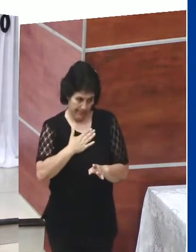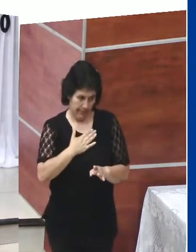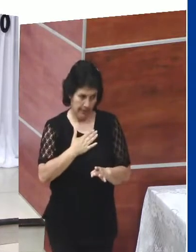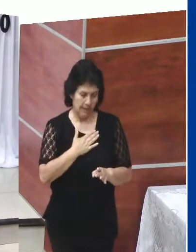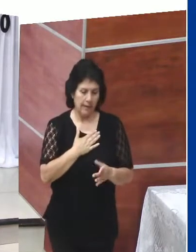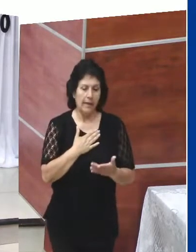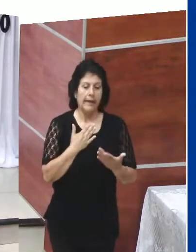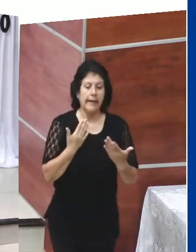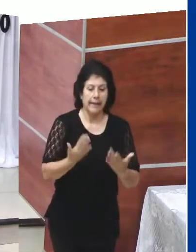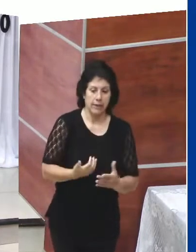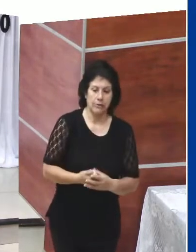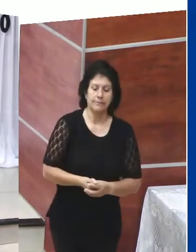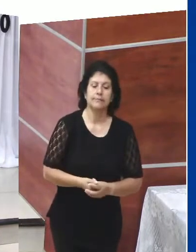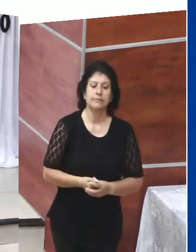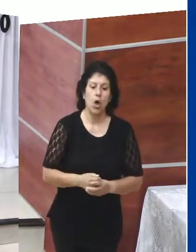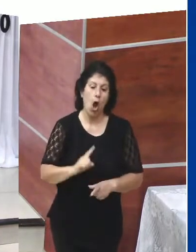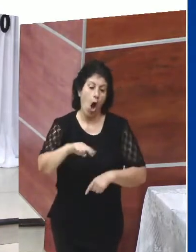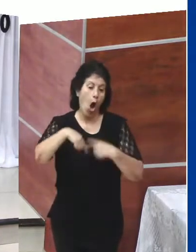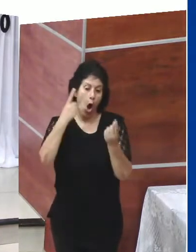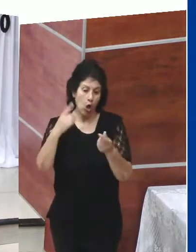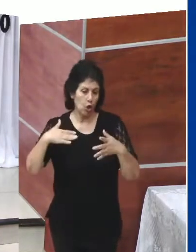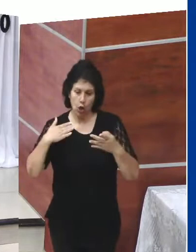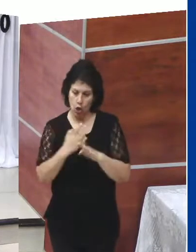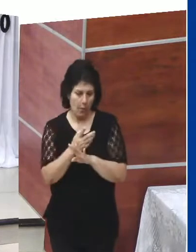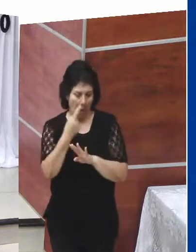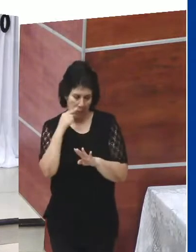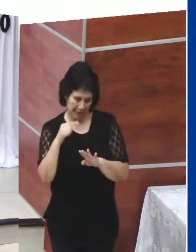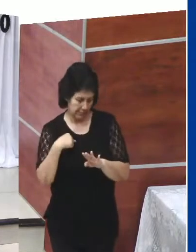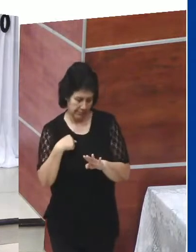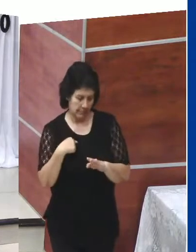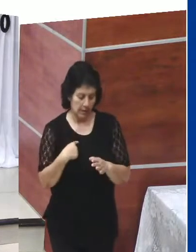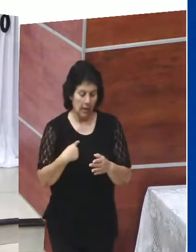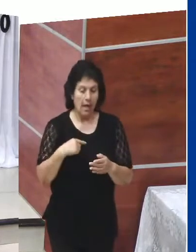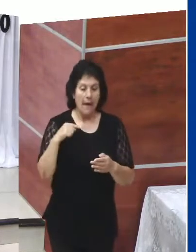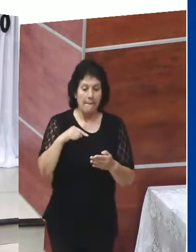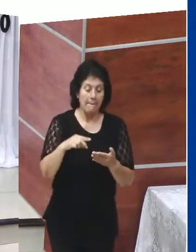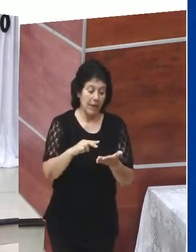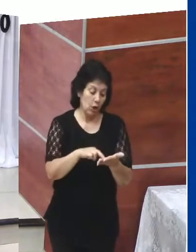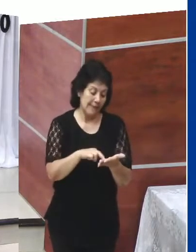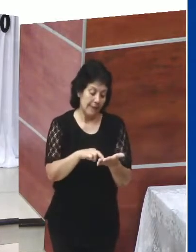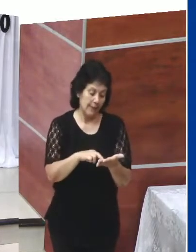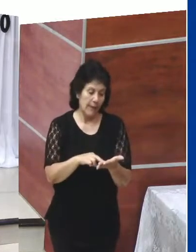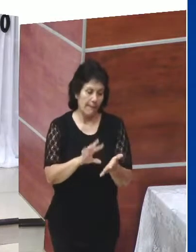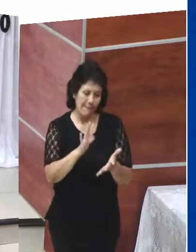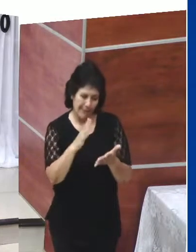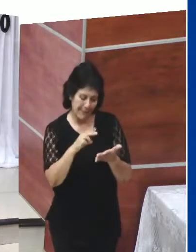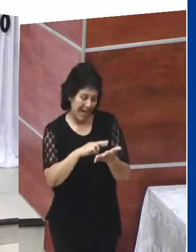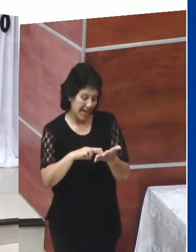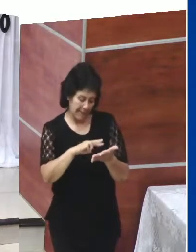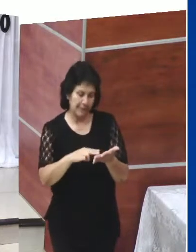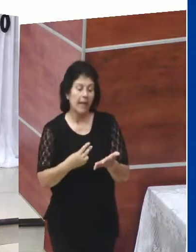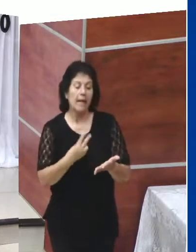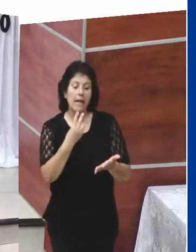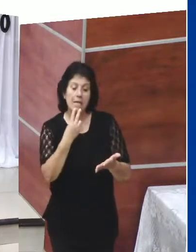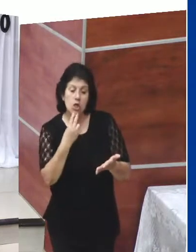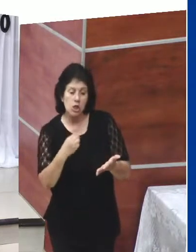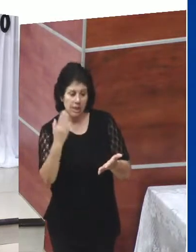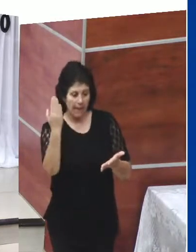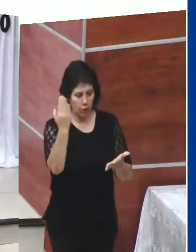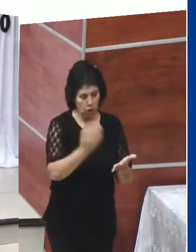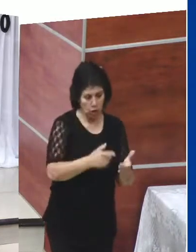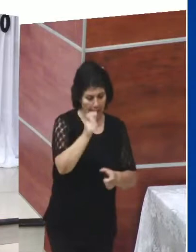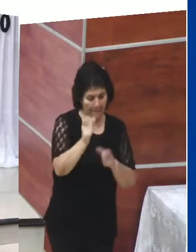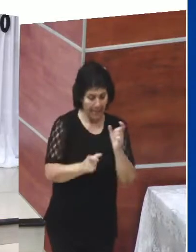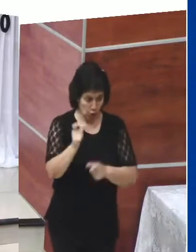otra fortaleza después del español, ¿no es cierto? Pero dice que reveló una encuesta que el 11% de los habitantes